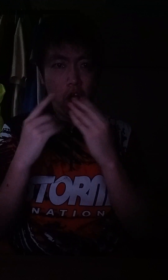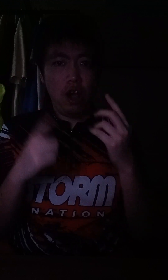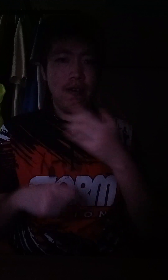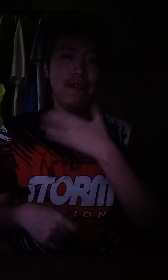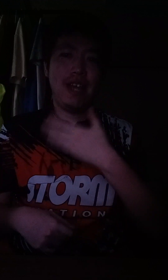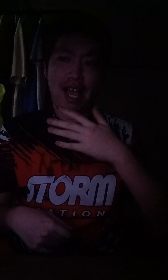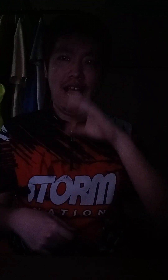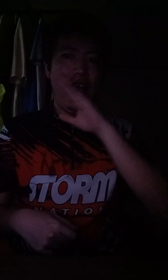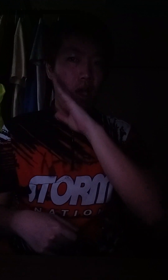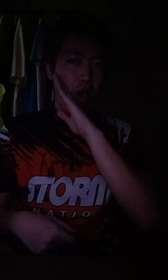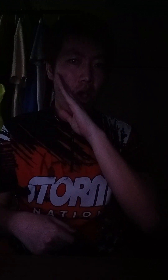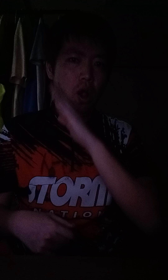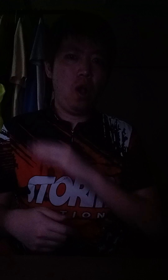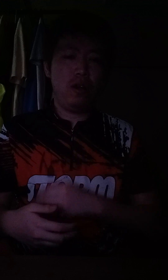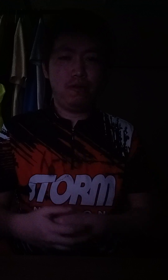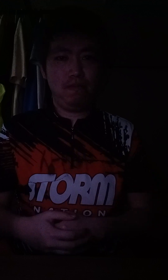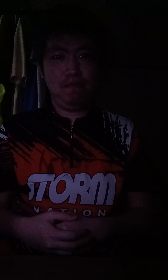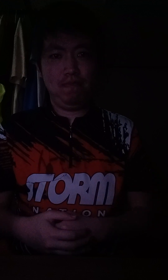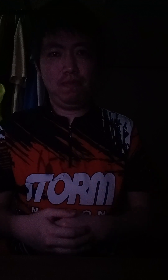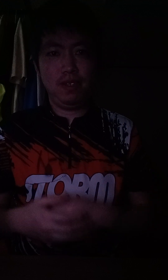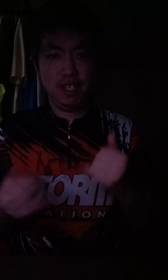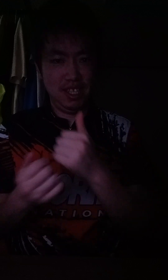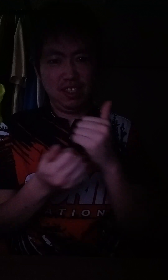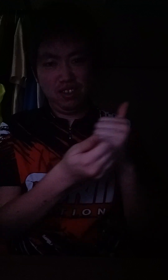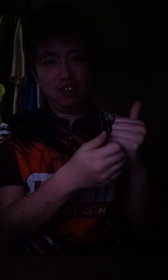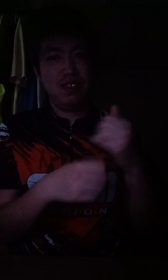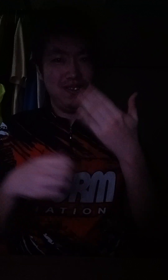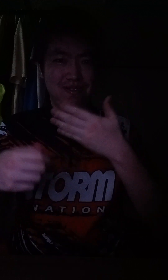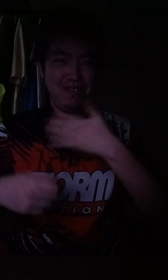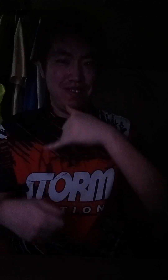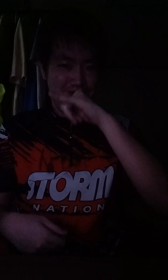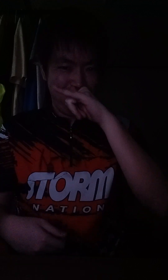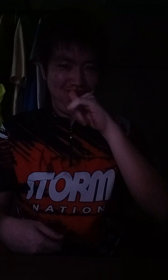네. 아빠가 해주는 게 더 맛있어요.